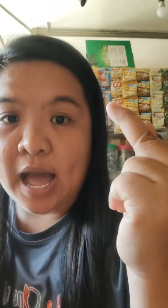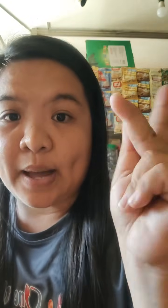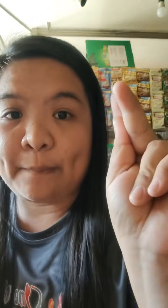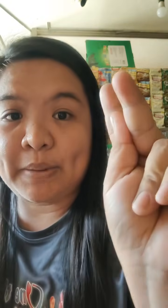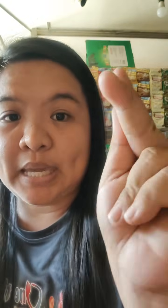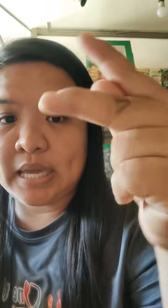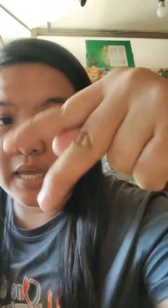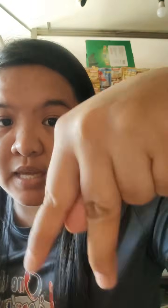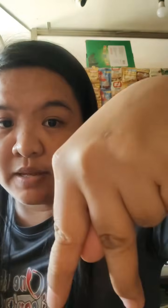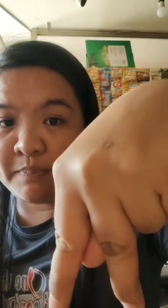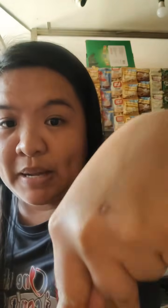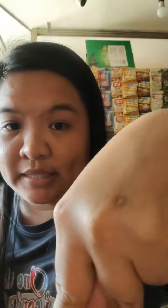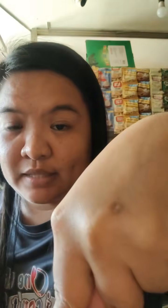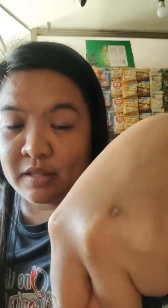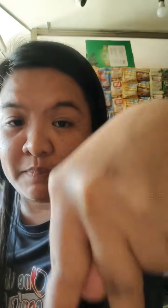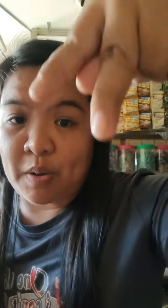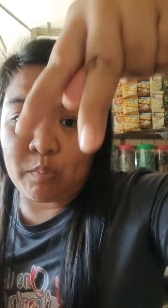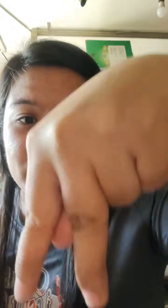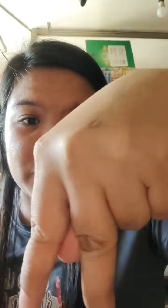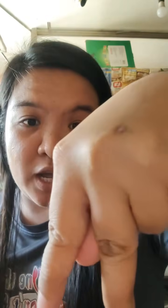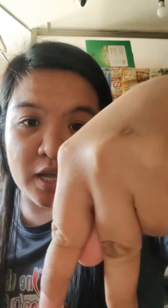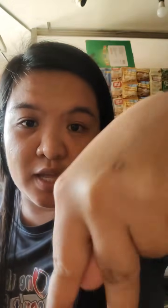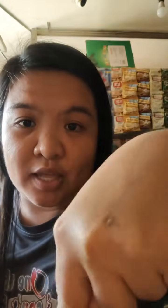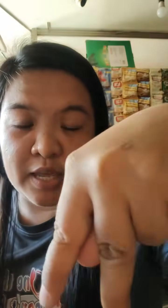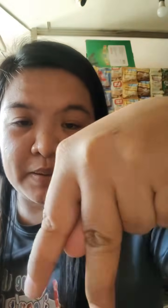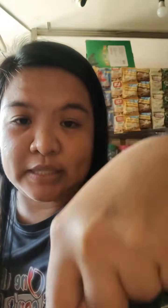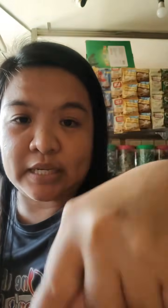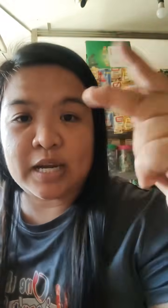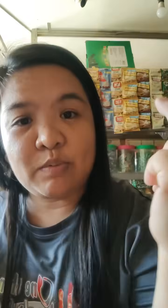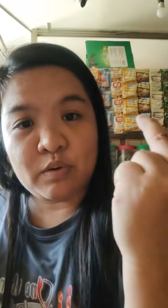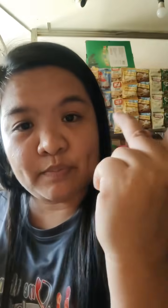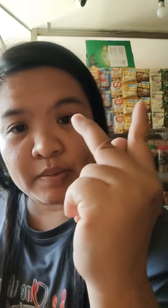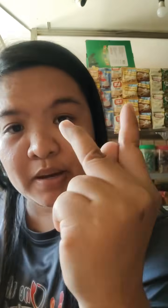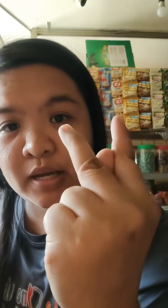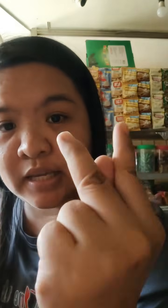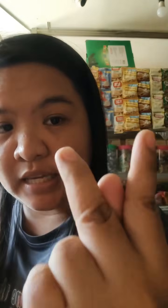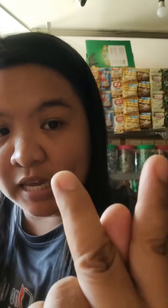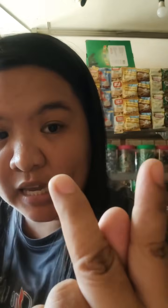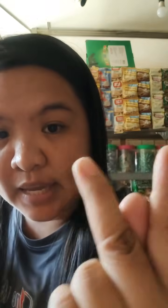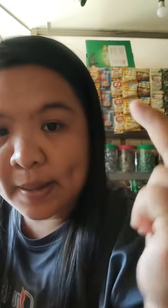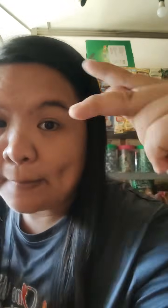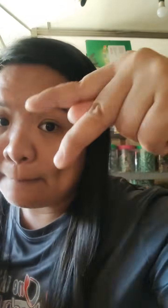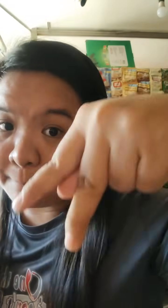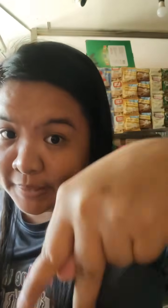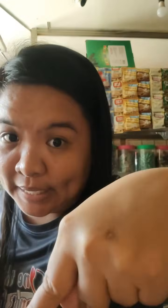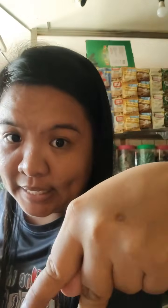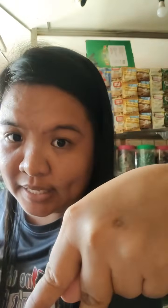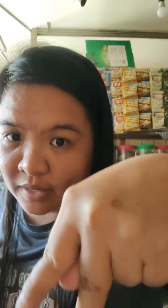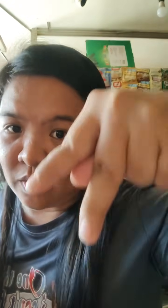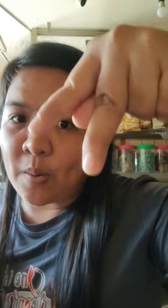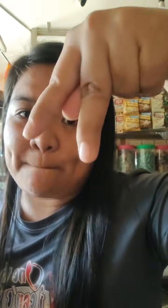ang P balik paubo siya. Balik ta dali mo, di ba? Key, P. Oh,